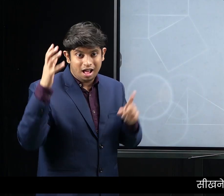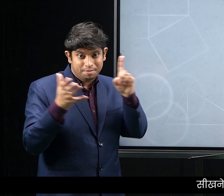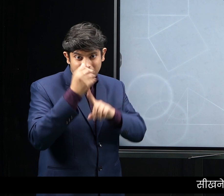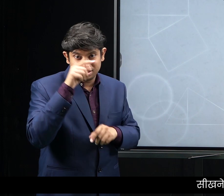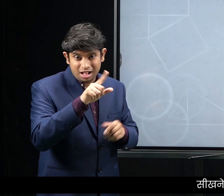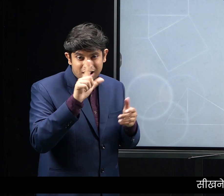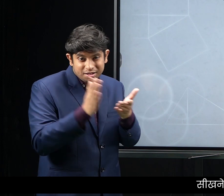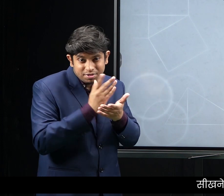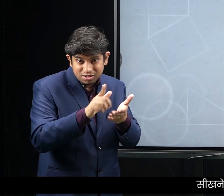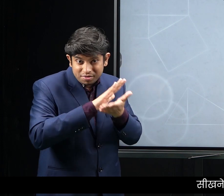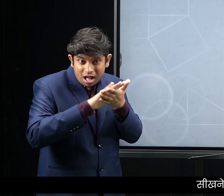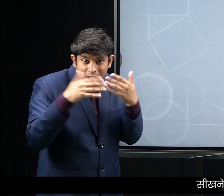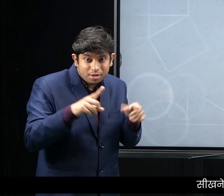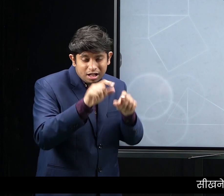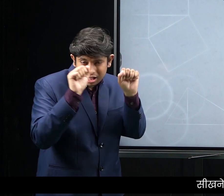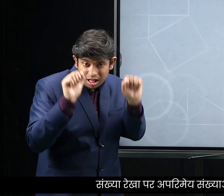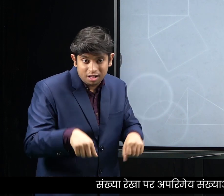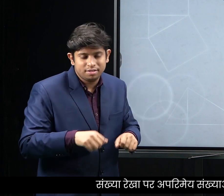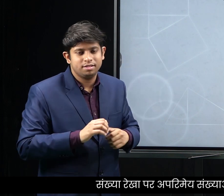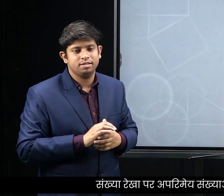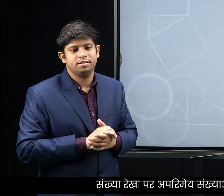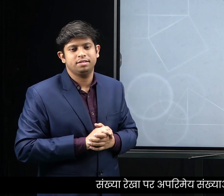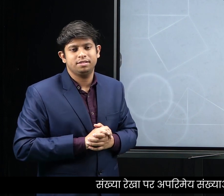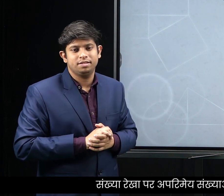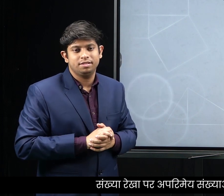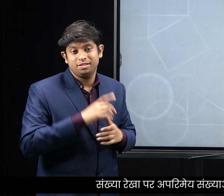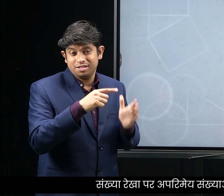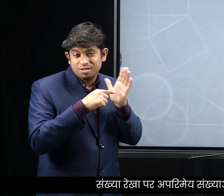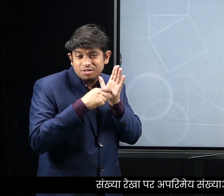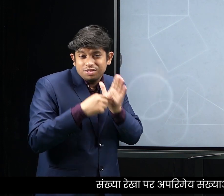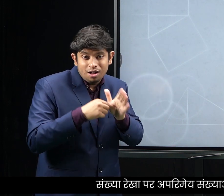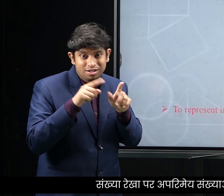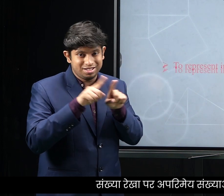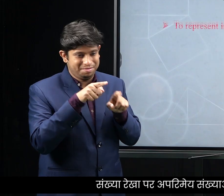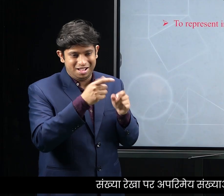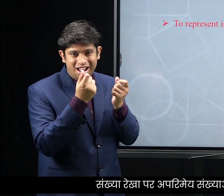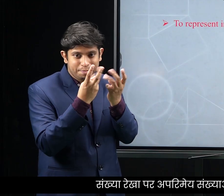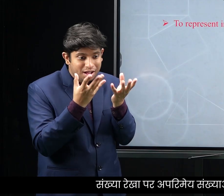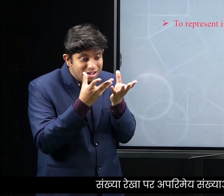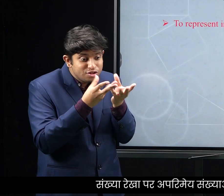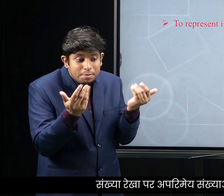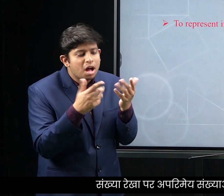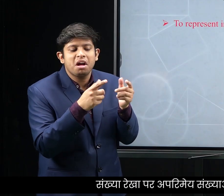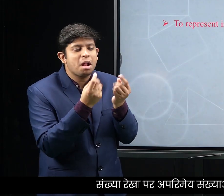सीखने के परिणाम। संख्या रेखा पर अपरिमेय संख्याओं का प्रतिनिधित्व करने के लिए